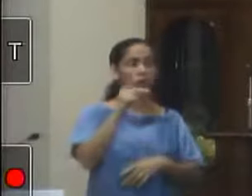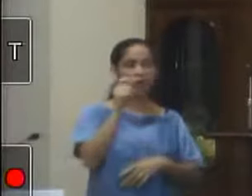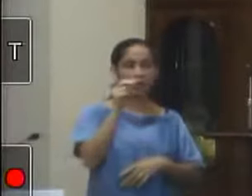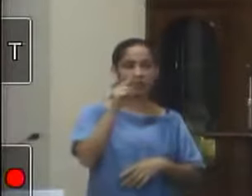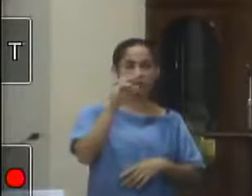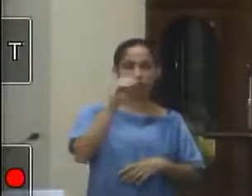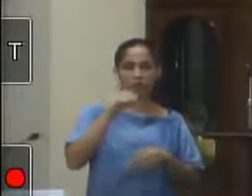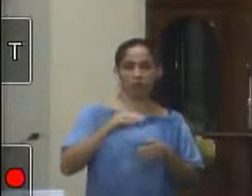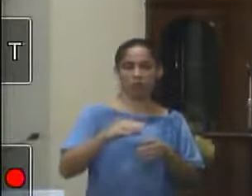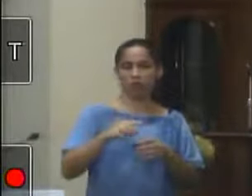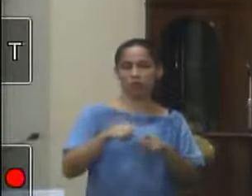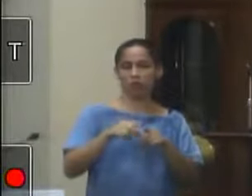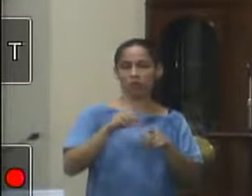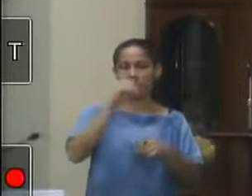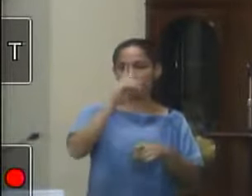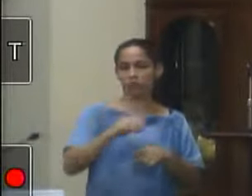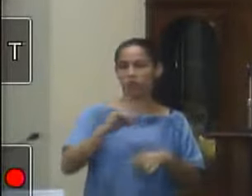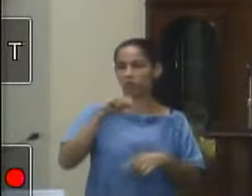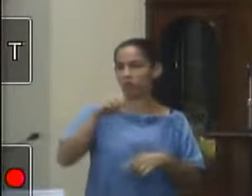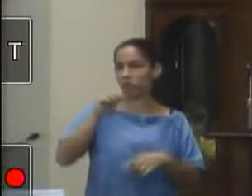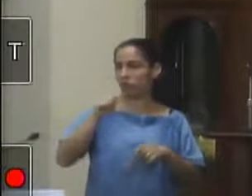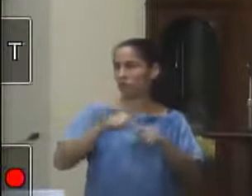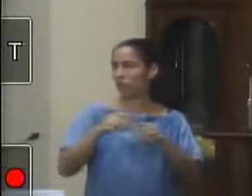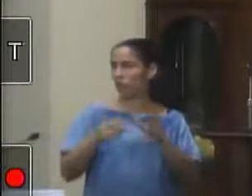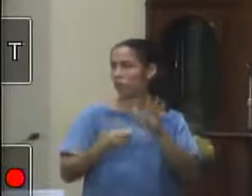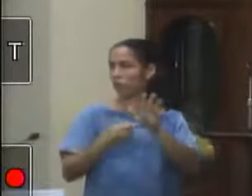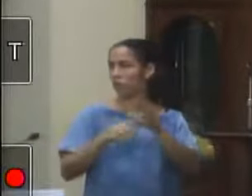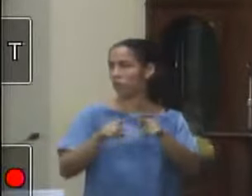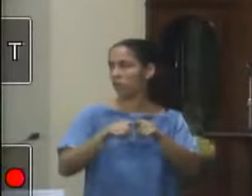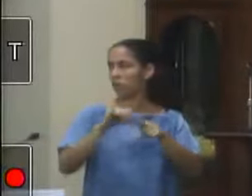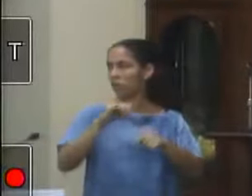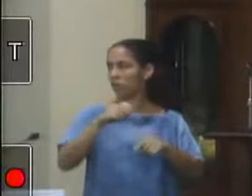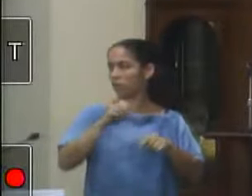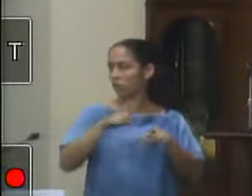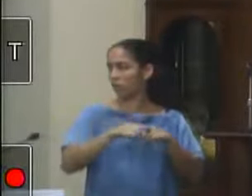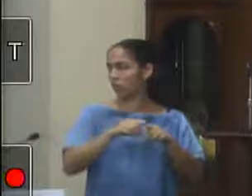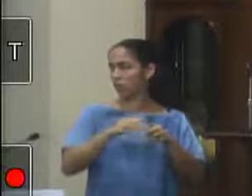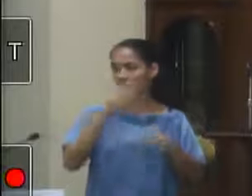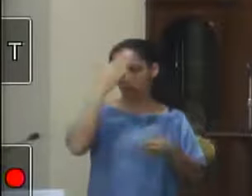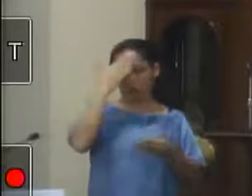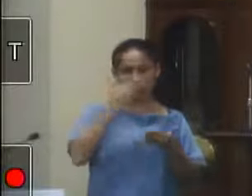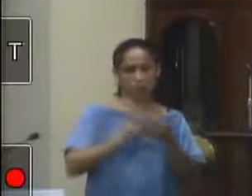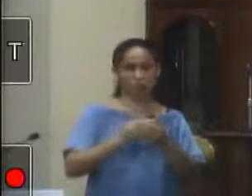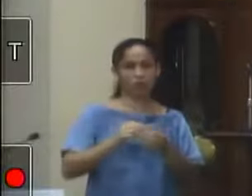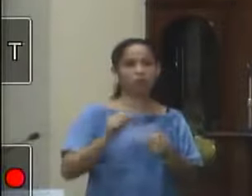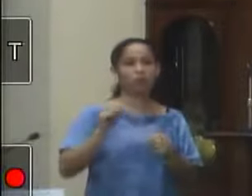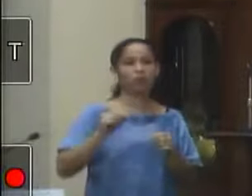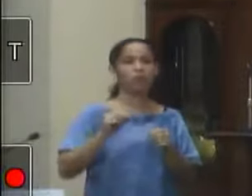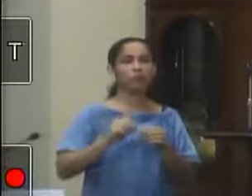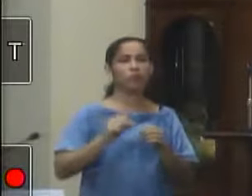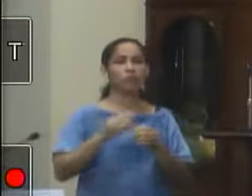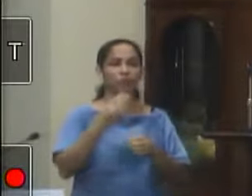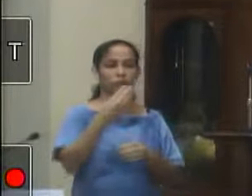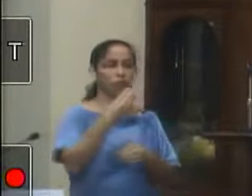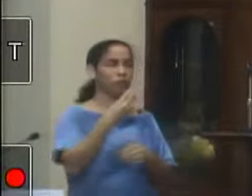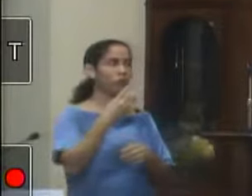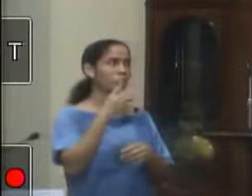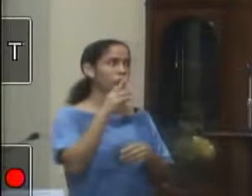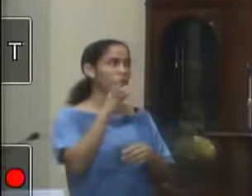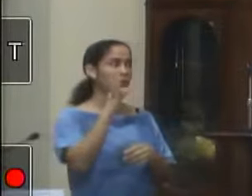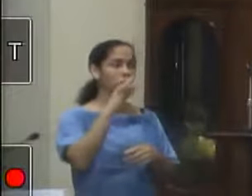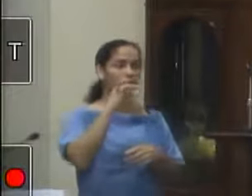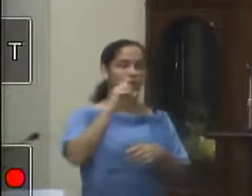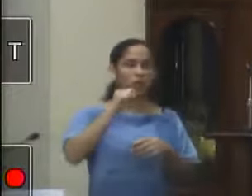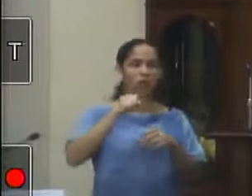que é o diretor do INEA, vai ser encaminhado ao INEA. Tenho certeza que isso já foi feito em Três Rios. Liguei hoje